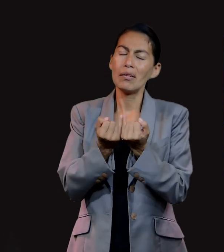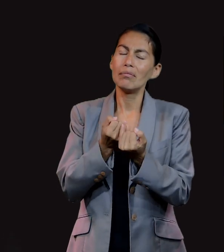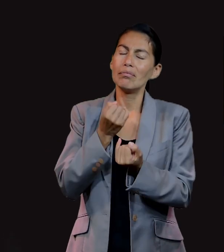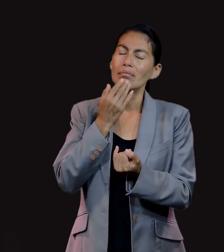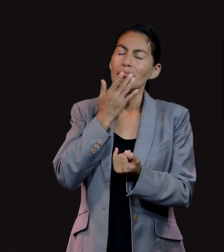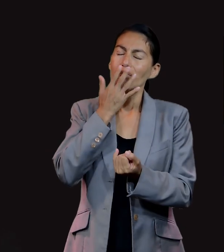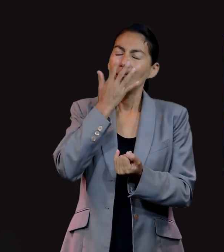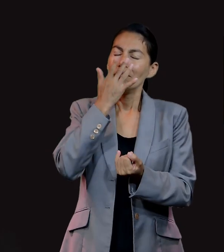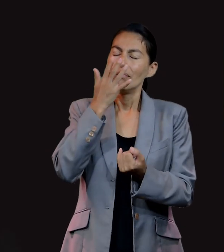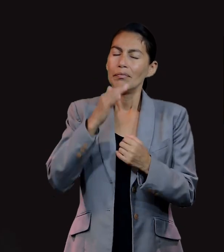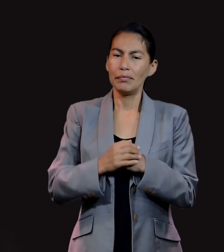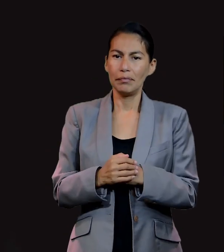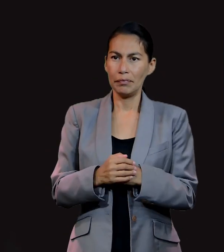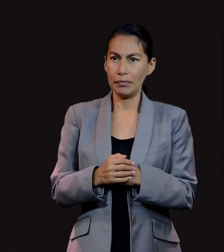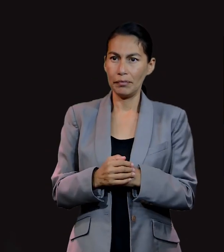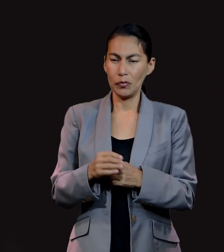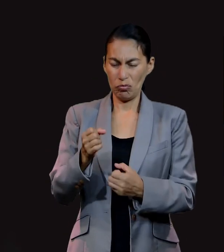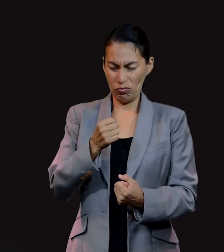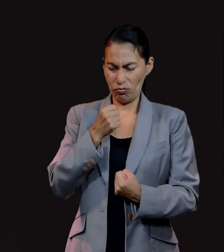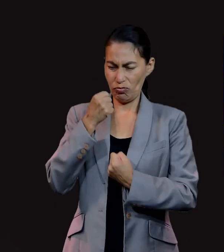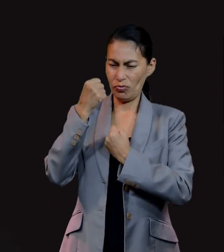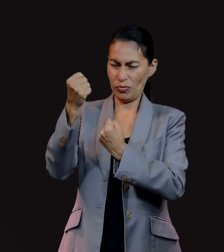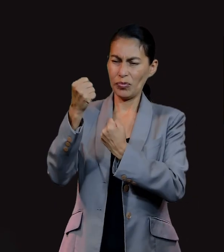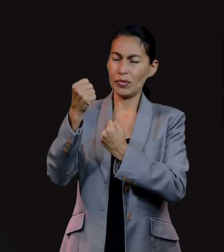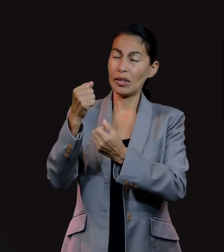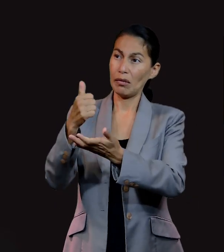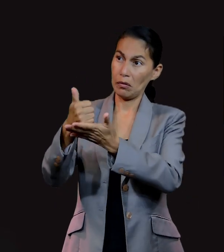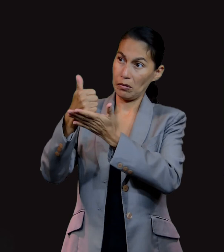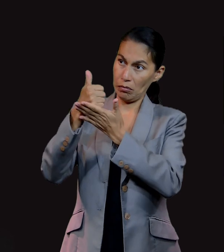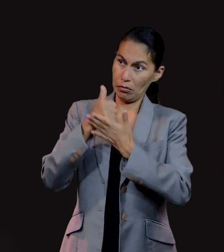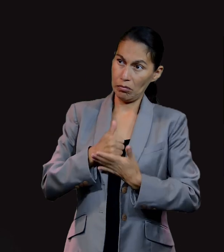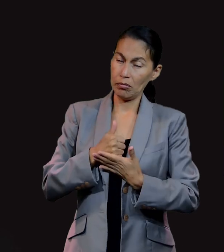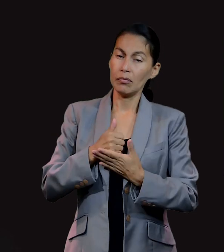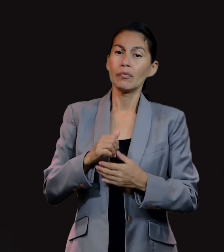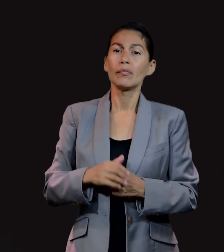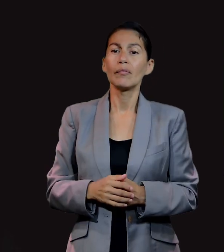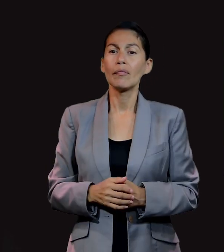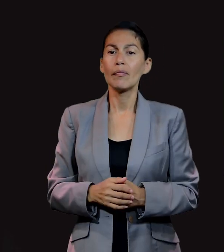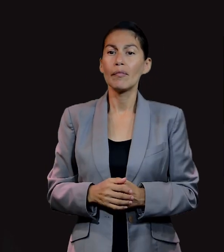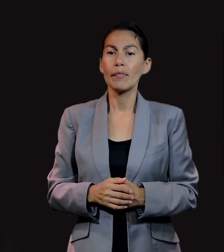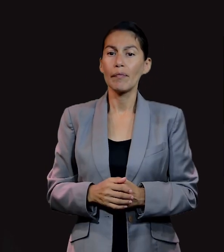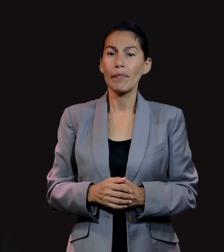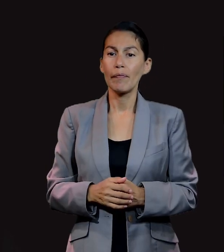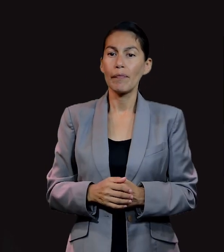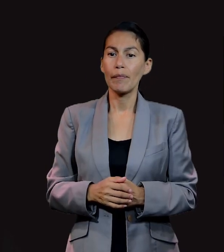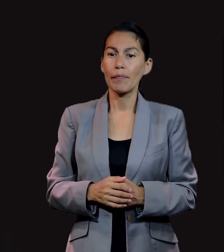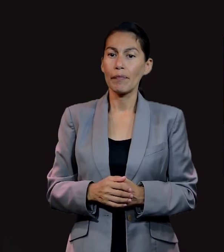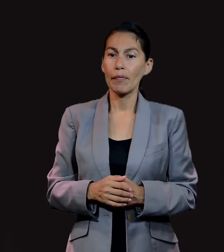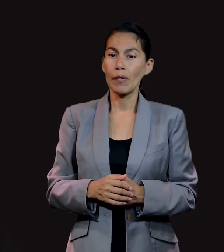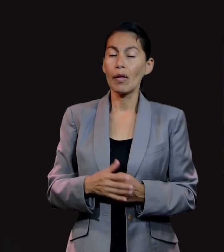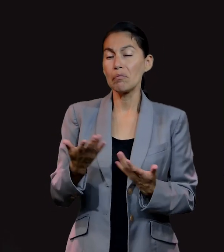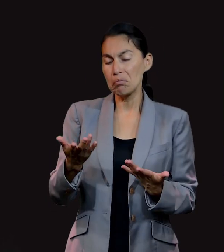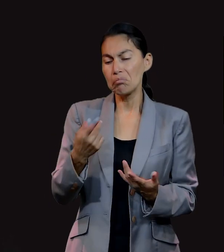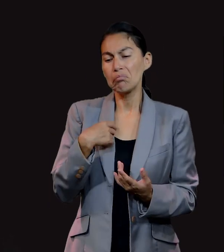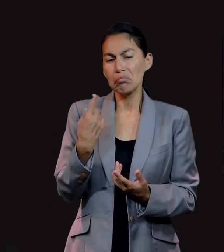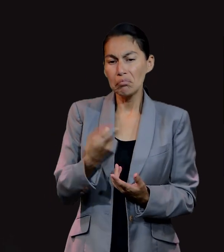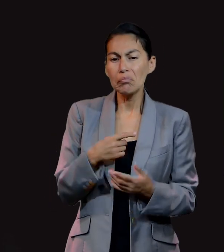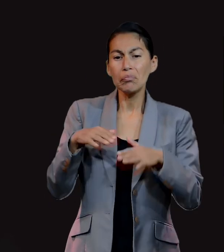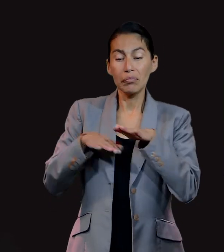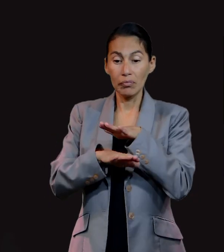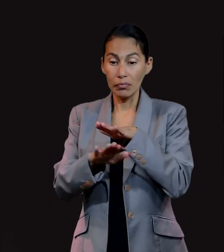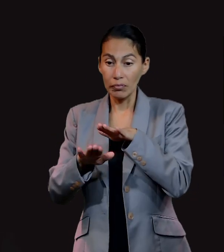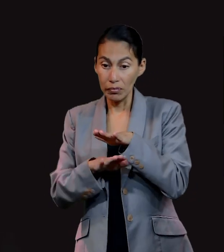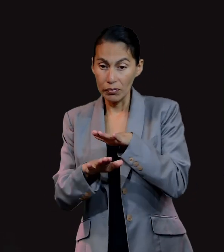oración es el confort. La oración es el sustento. Y realmente viene de